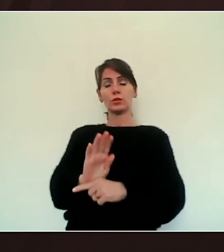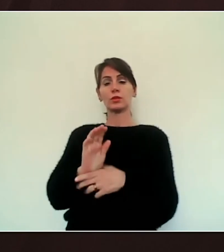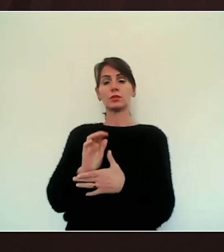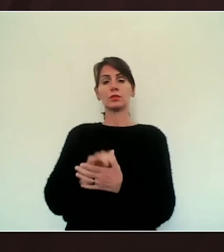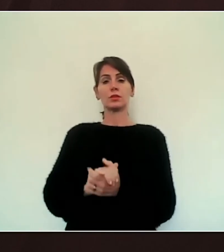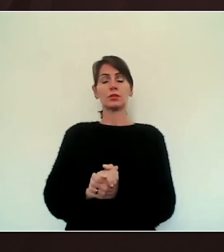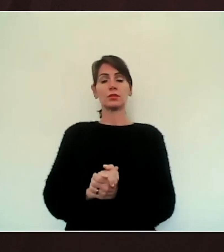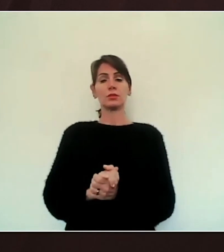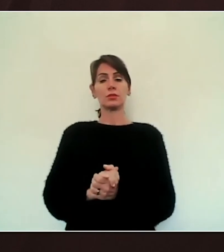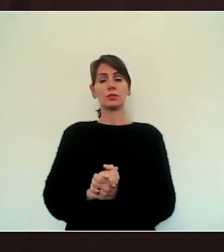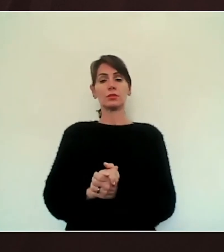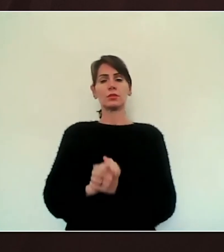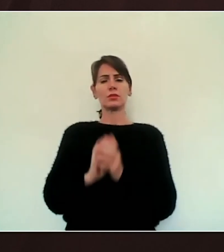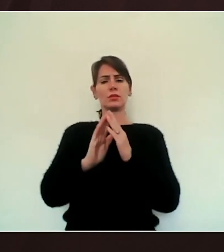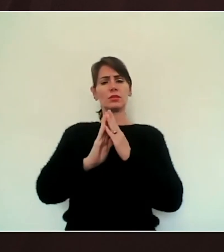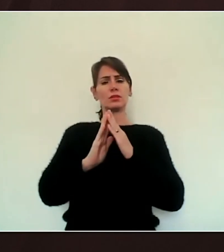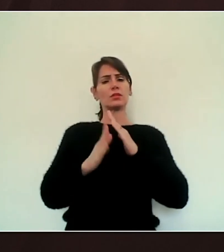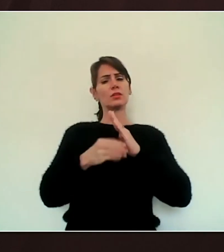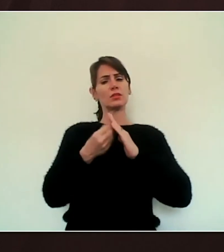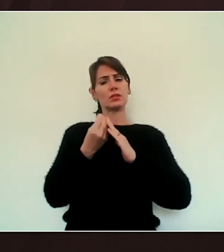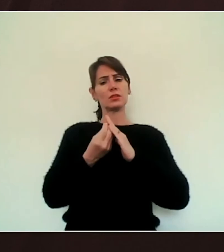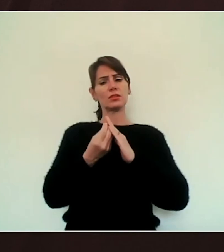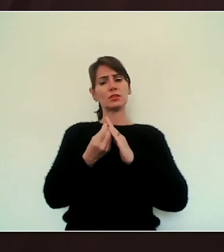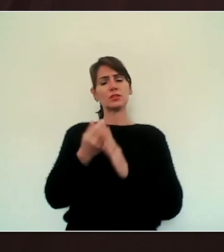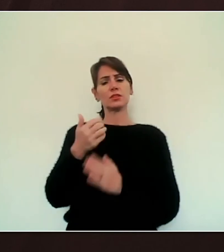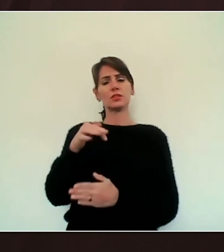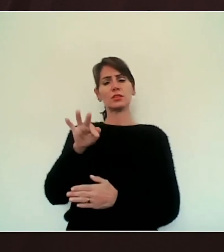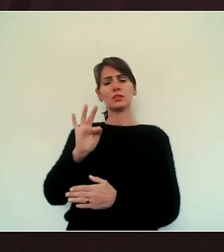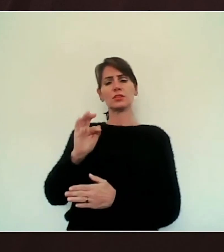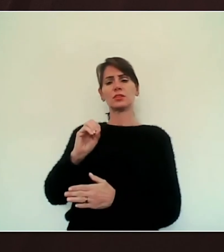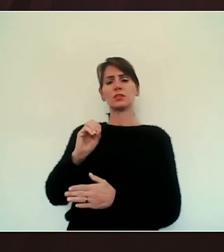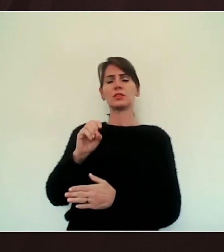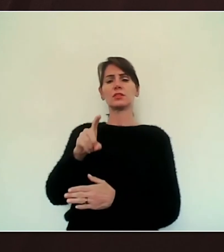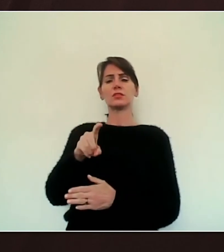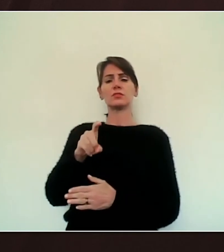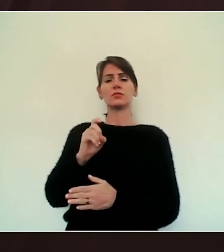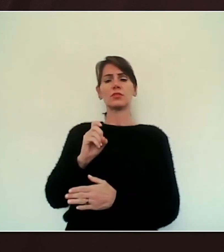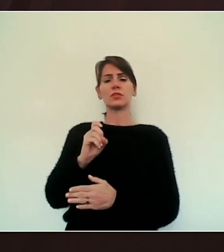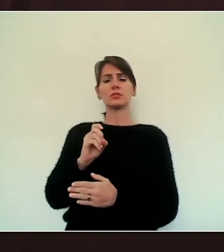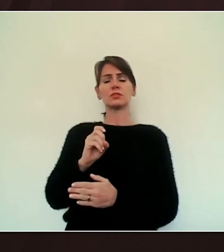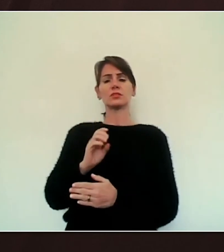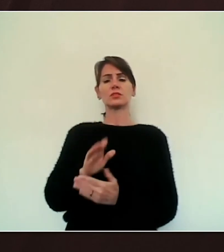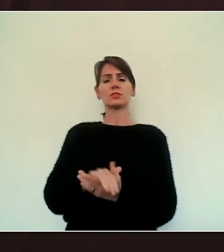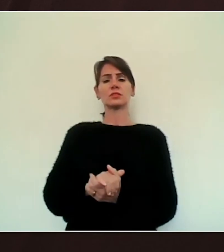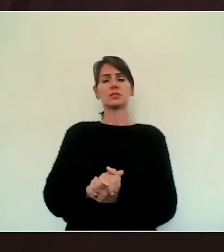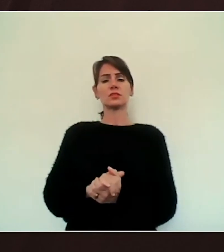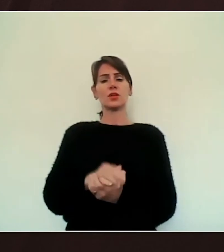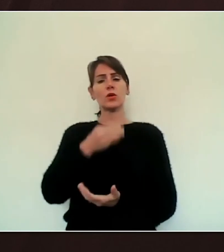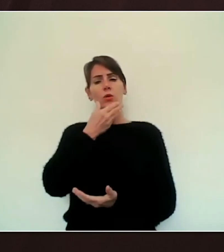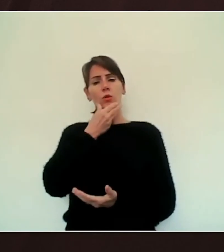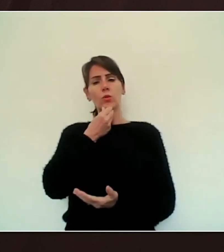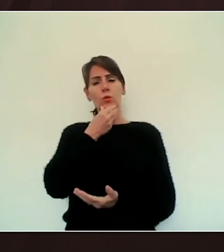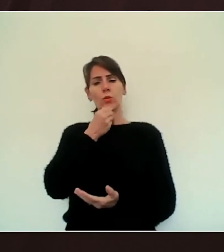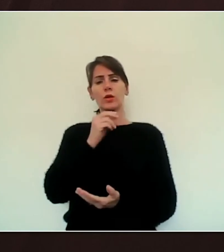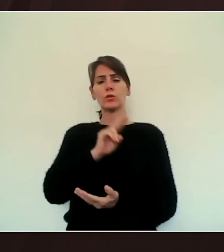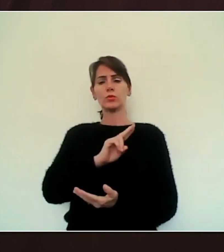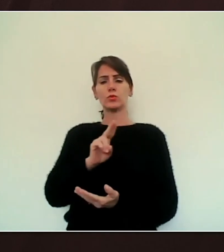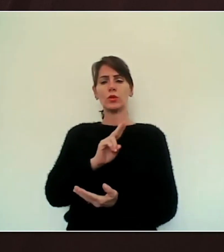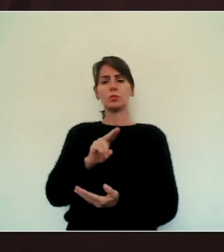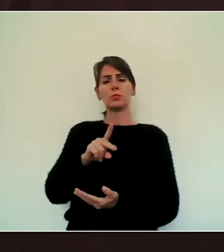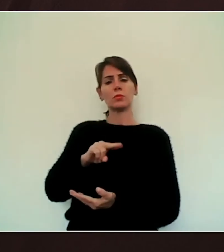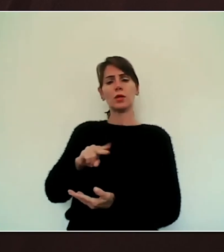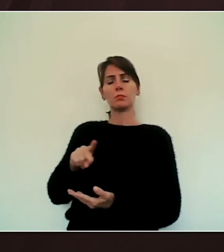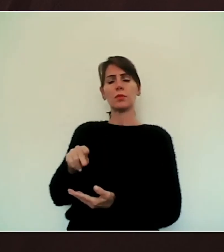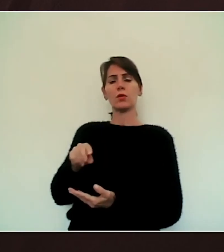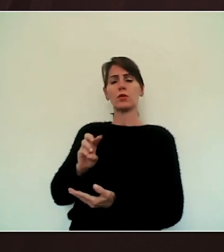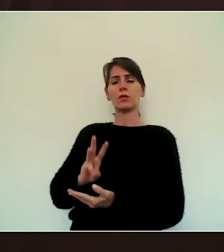Foz do Iguaçu, o Wagner e o Luciano, né? Fique de pé só para eu dar uma olhada. Tá